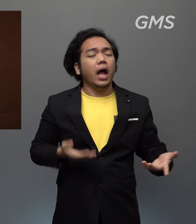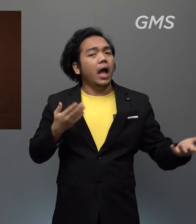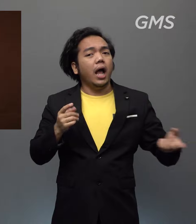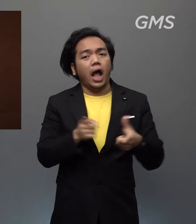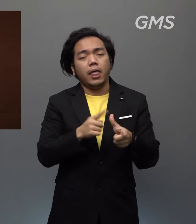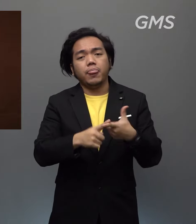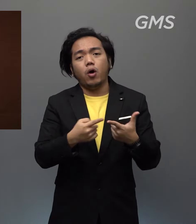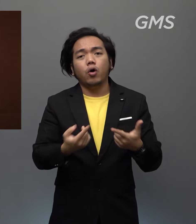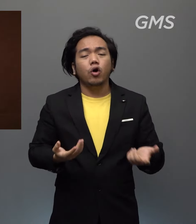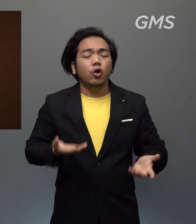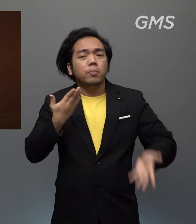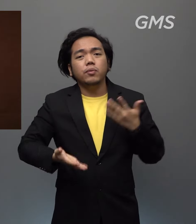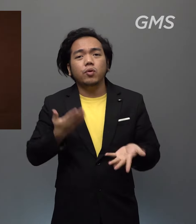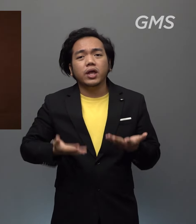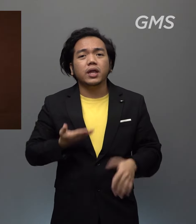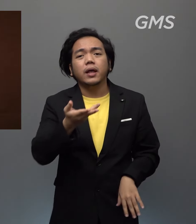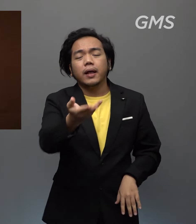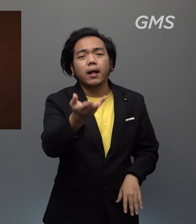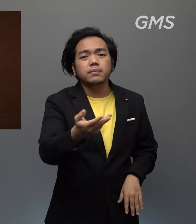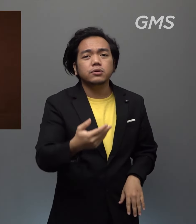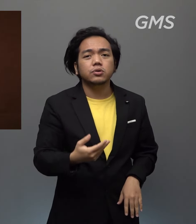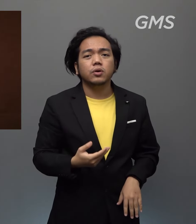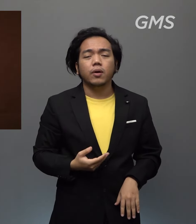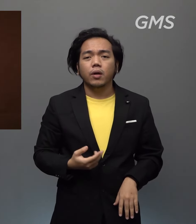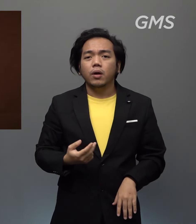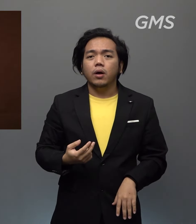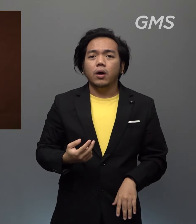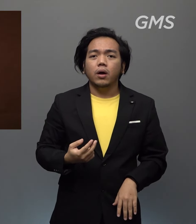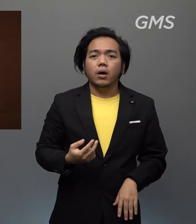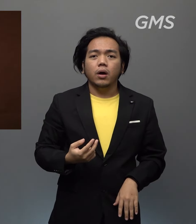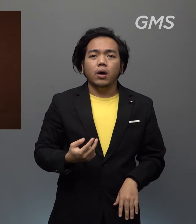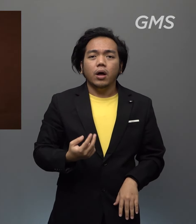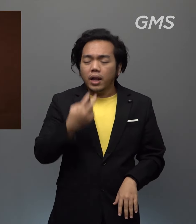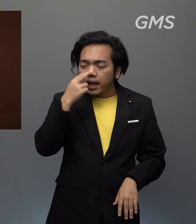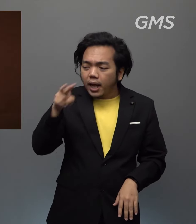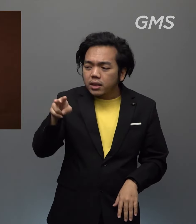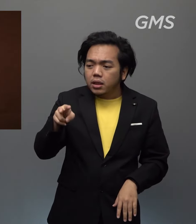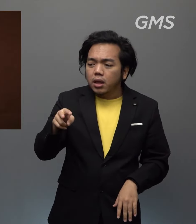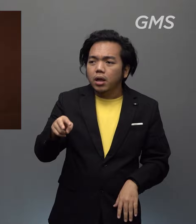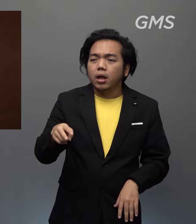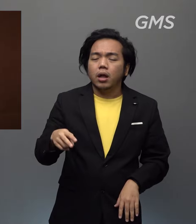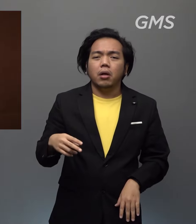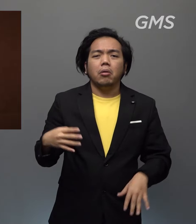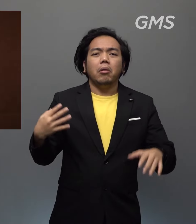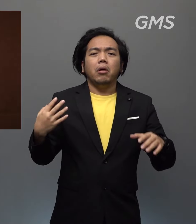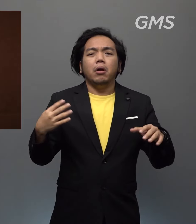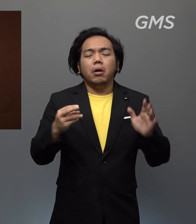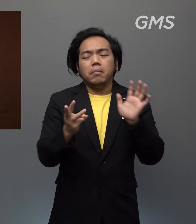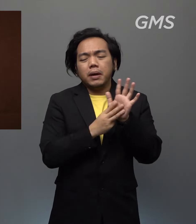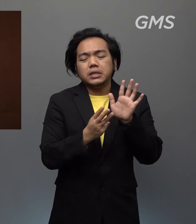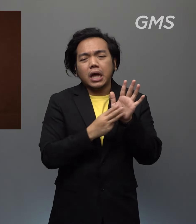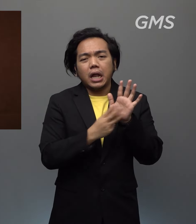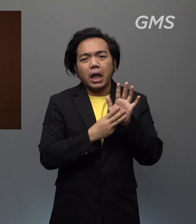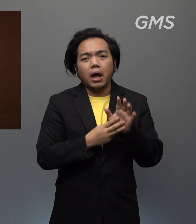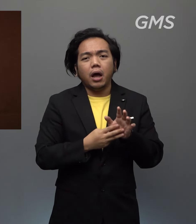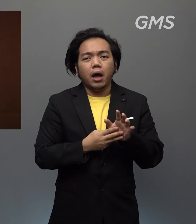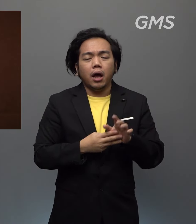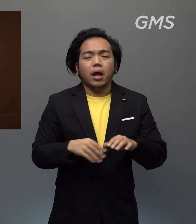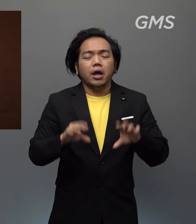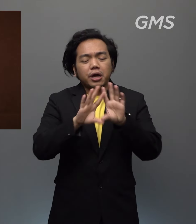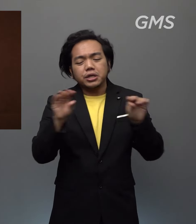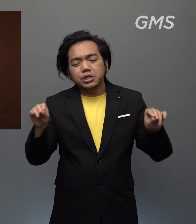dari kita mungkin menghadapi kondisi yang terpuruk. Mungkin itu secara ekonomi, mungkin